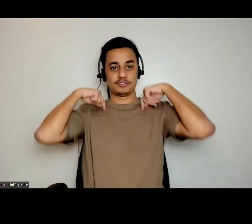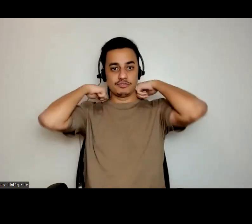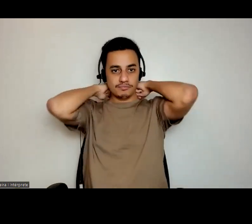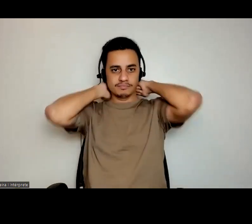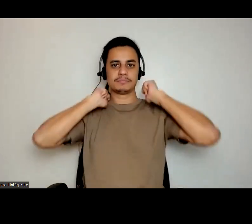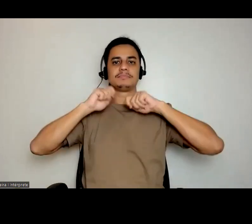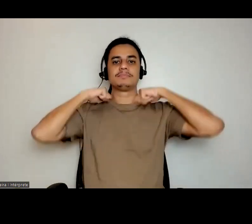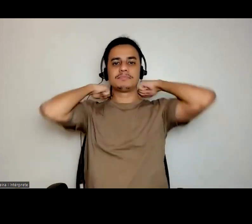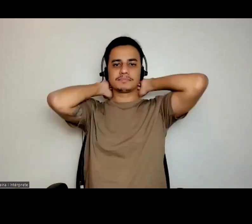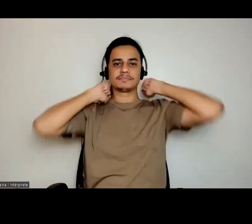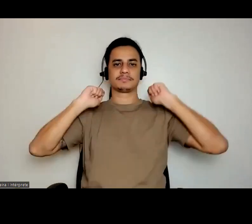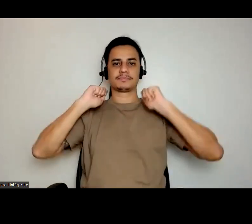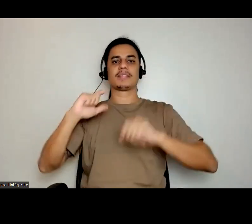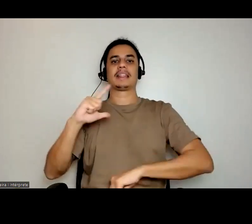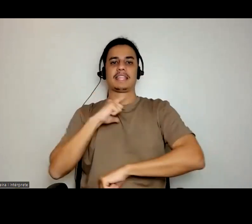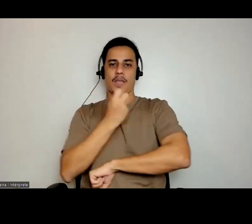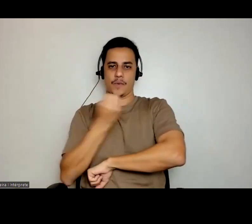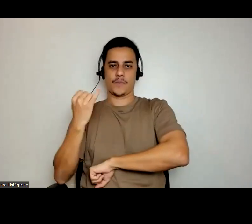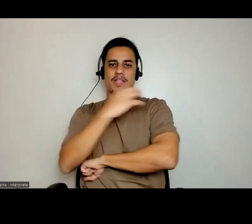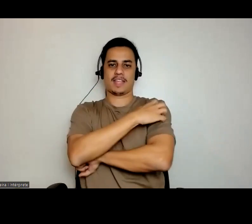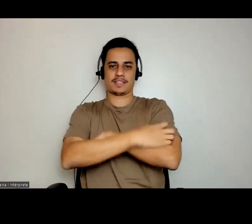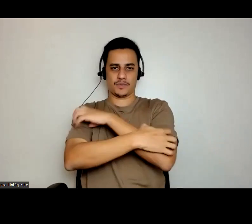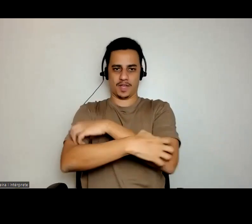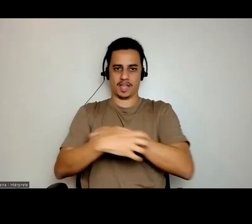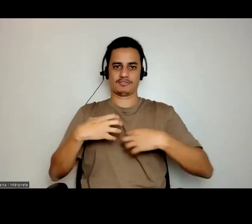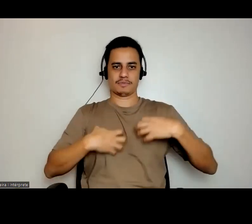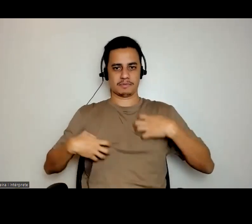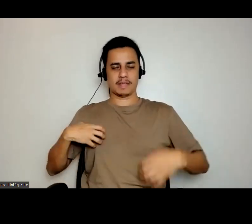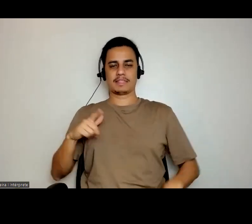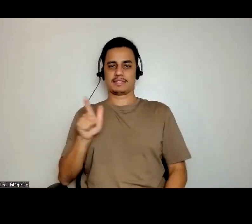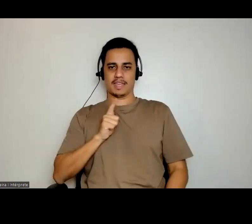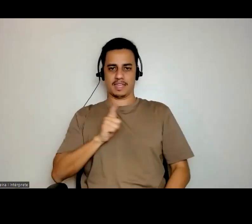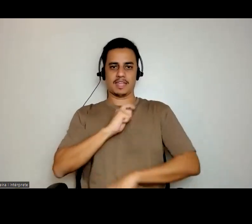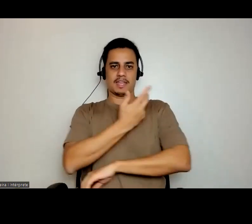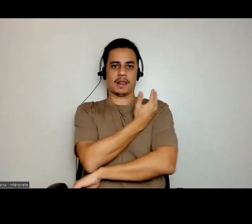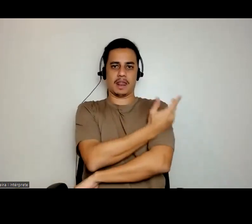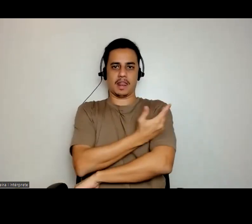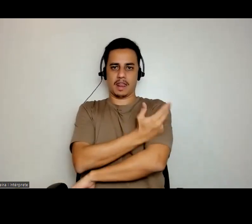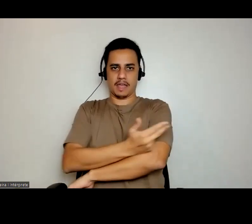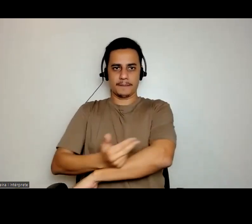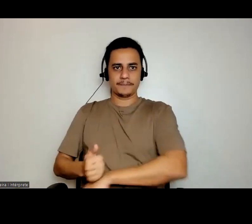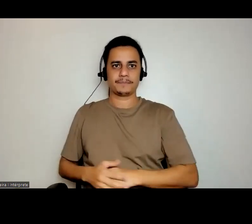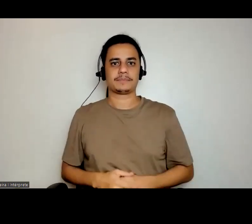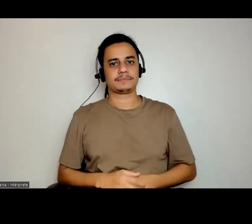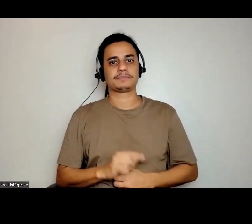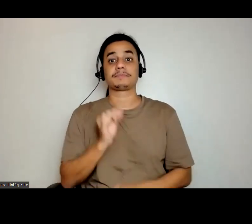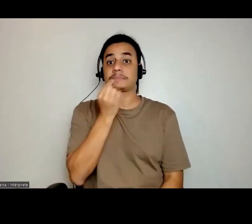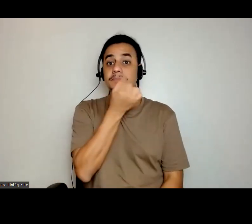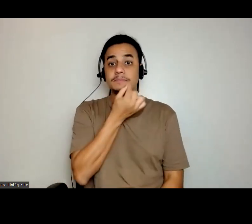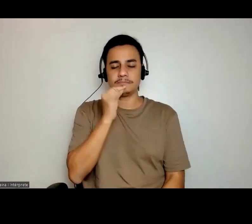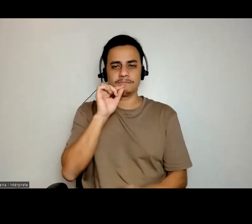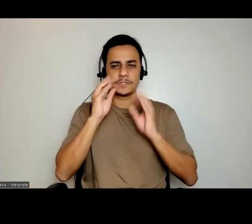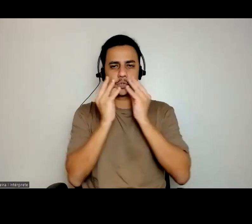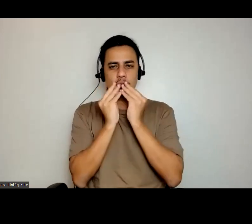do pescoço, tem algumas tatuagens espalhadas pelo ombro, braço, enfim. Tô com um batom escuro, com uma